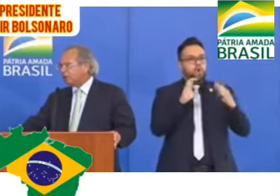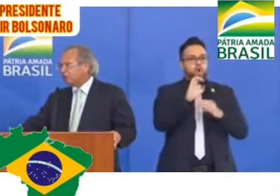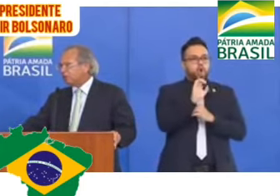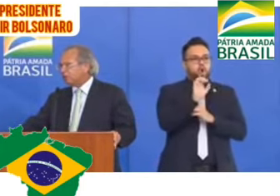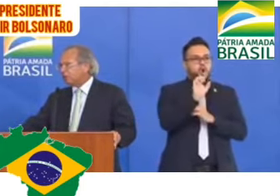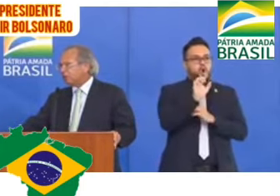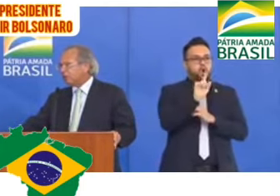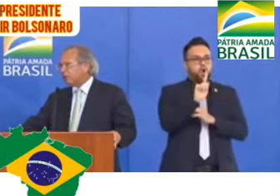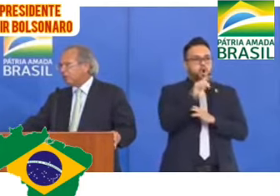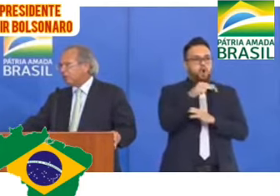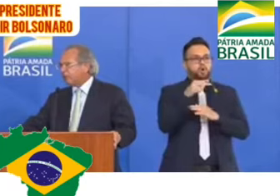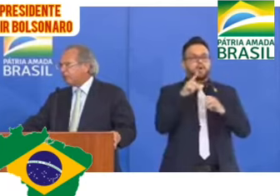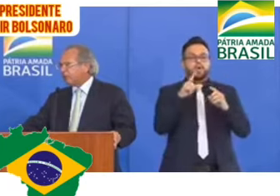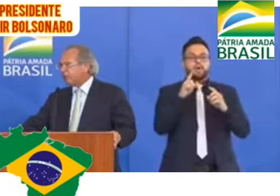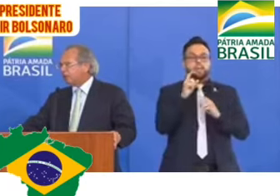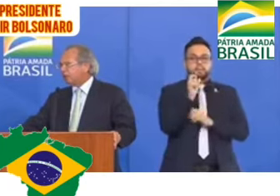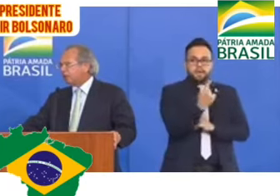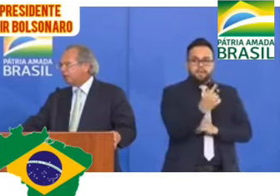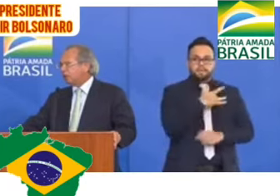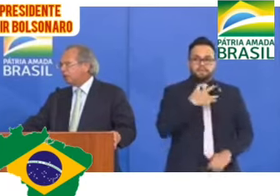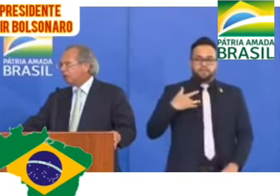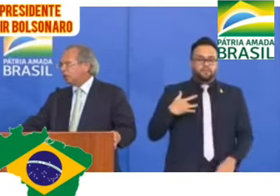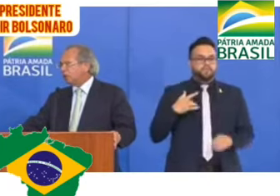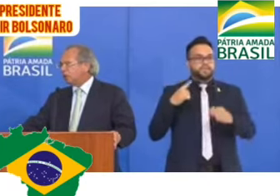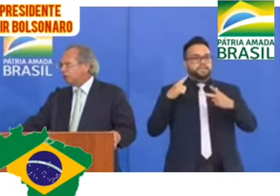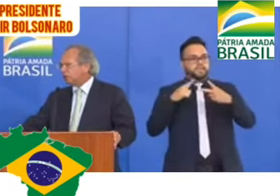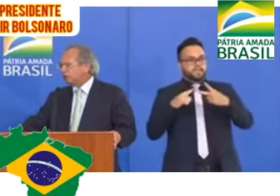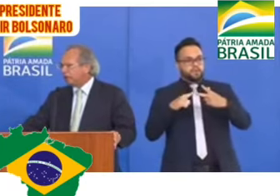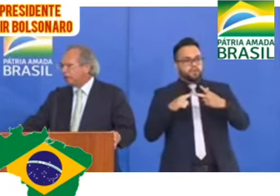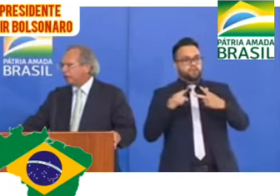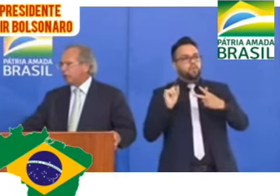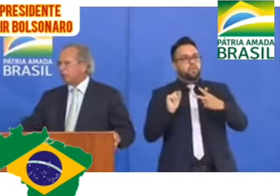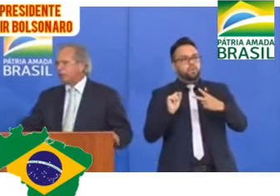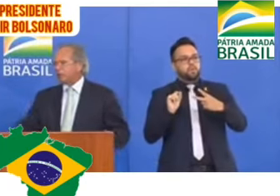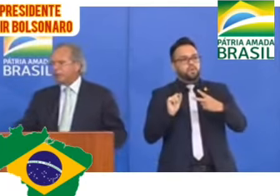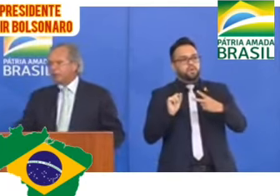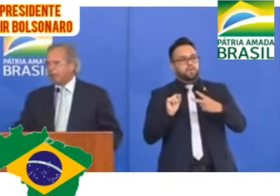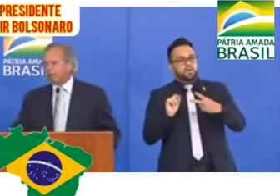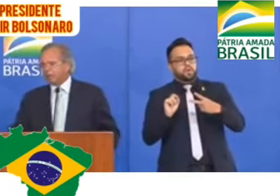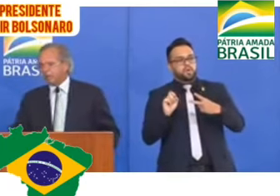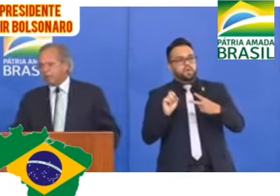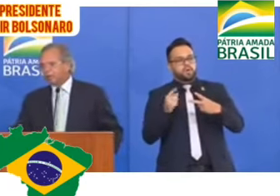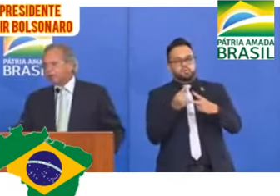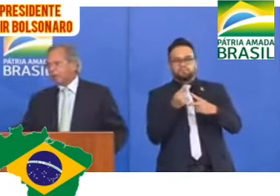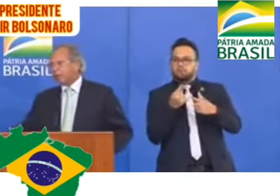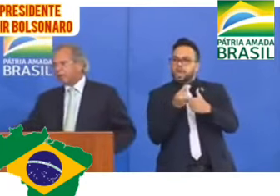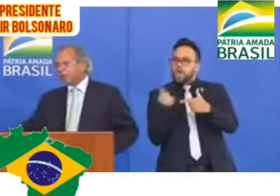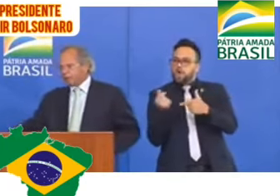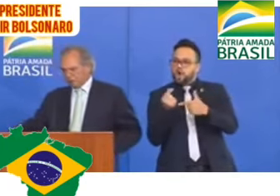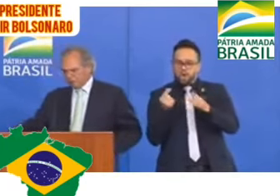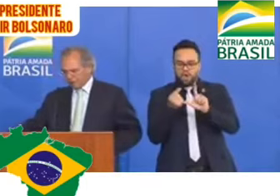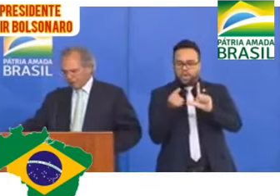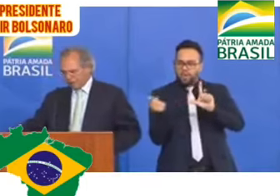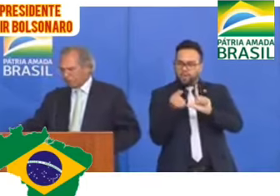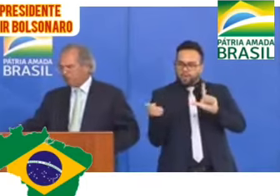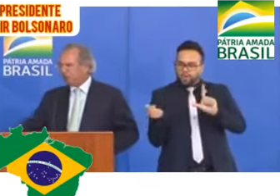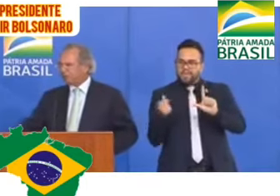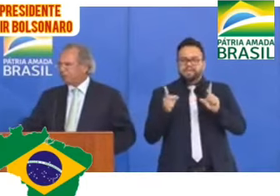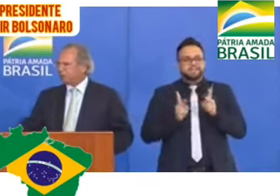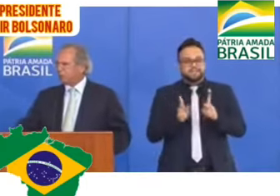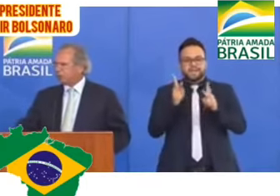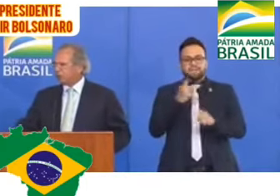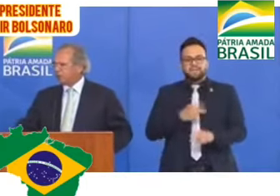que foi a da saúde, e a segunda onda, que foi a da economia, e que o presidente sempre pediu que